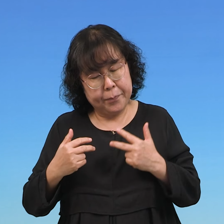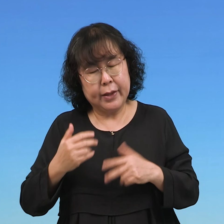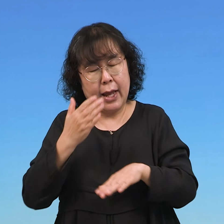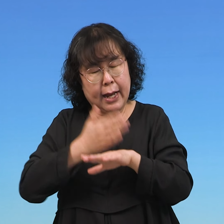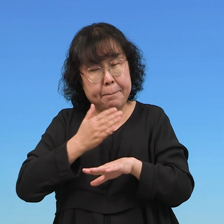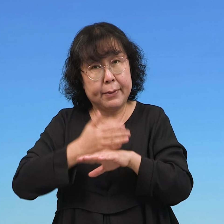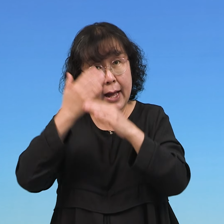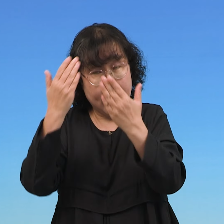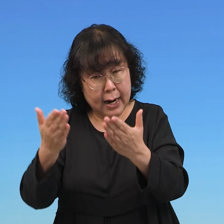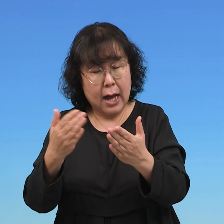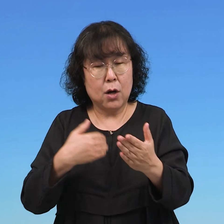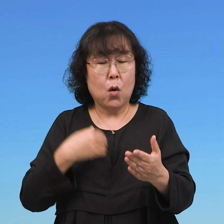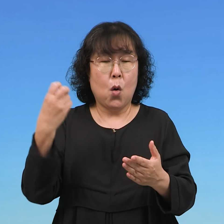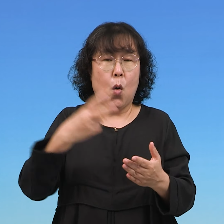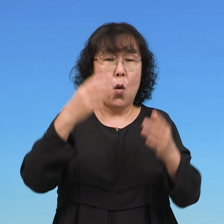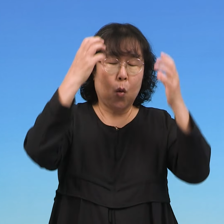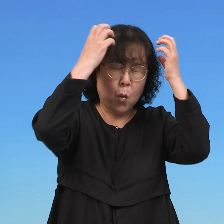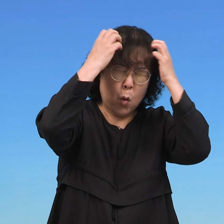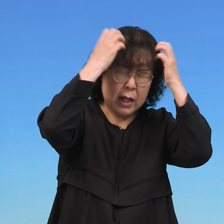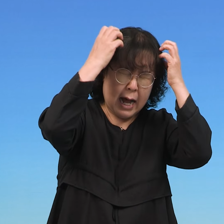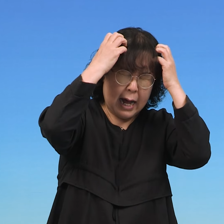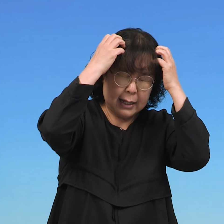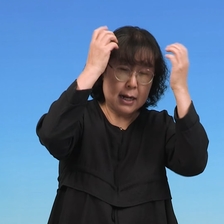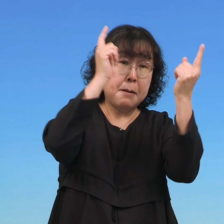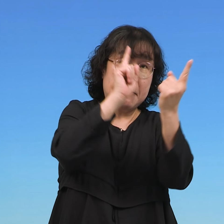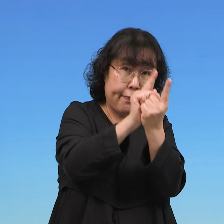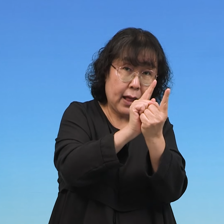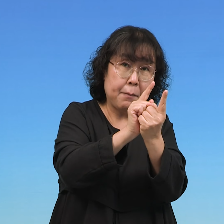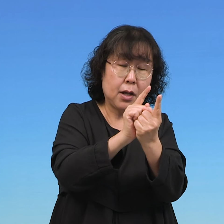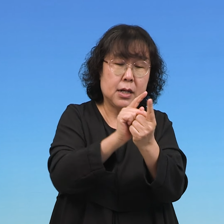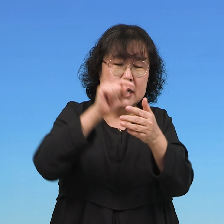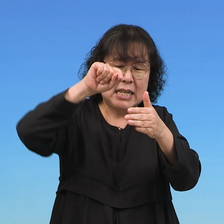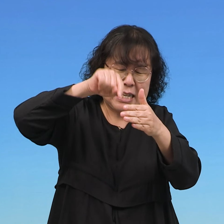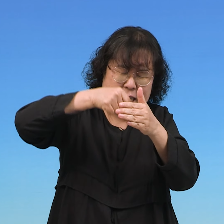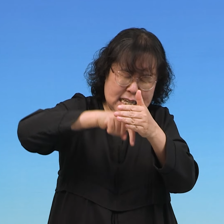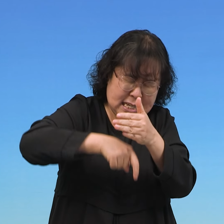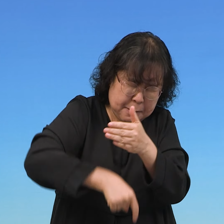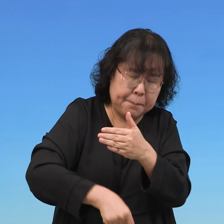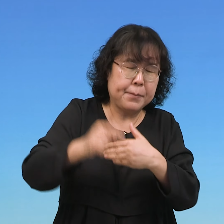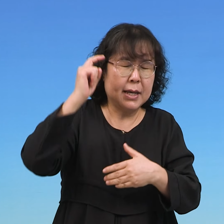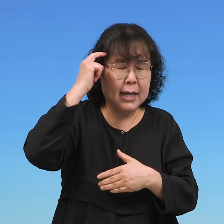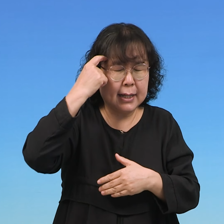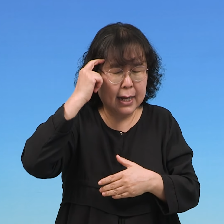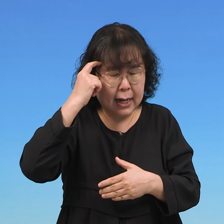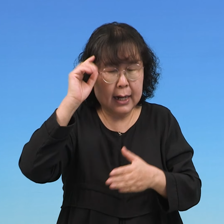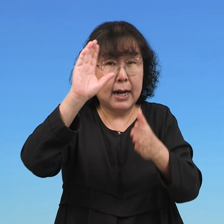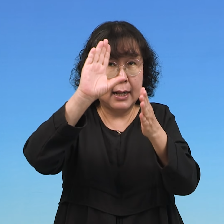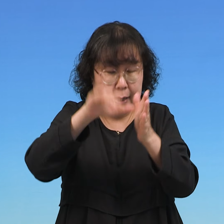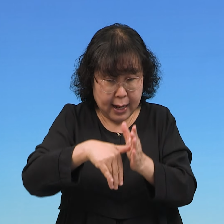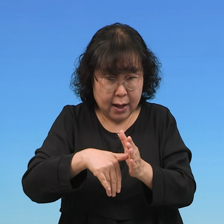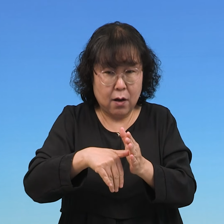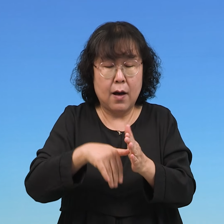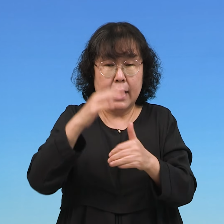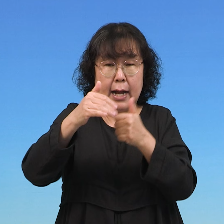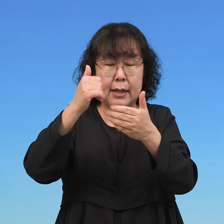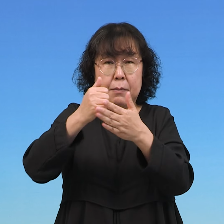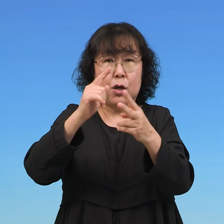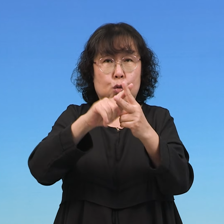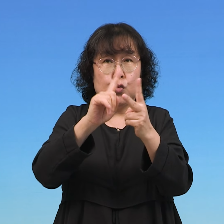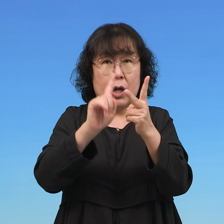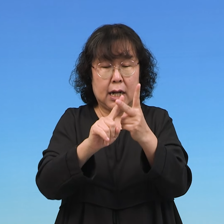깊이 생각할 때다. 깊이 자기를 돌아보고 생각할 때 하나님이 두 가지를 병행해서 주신다